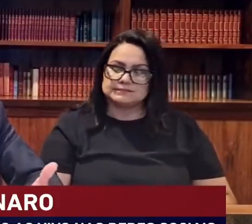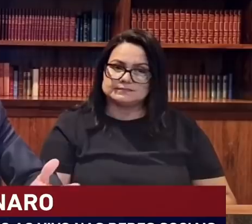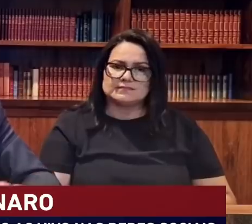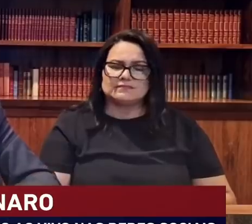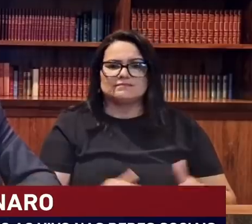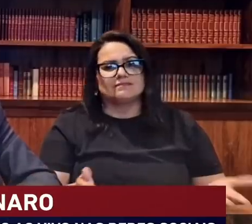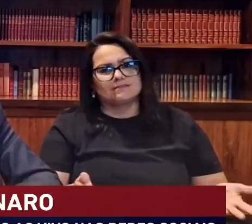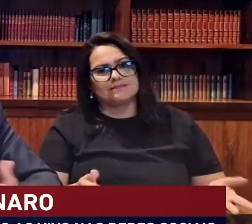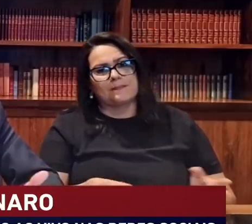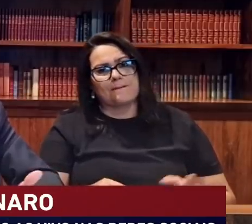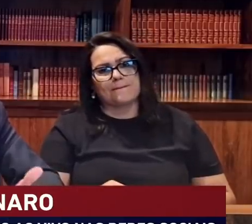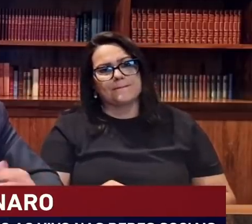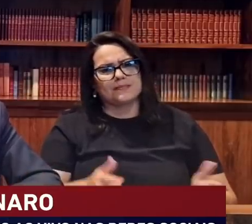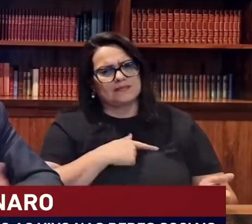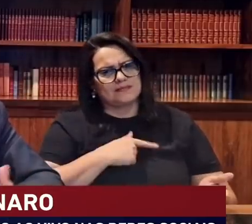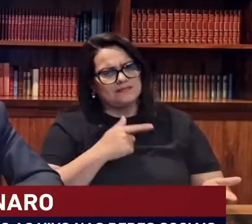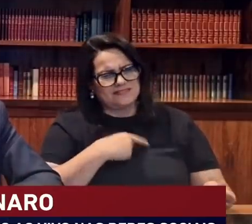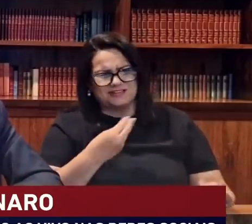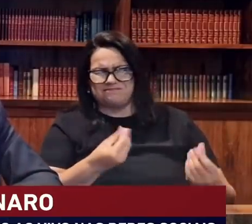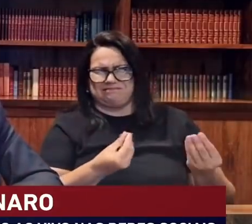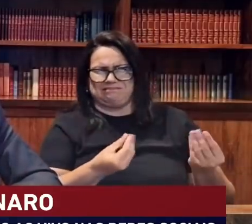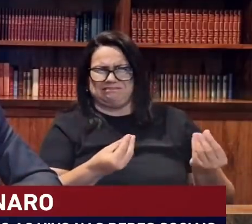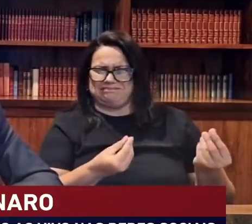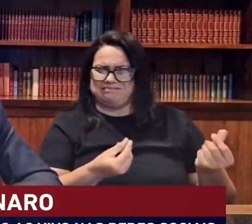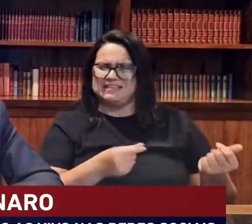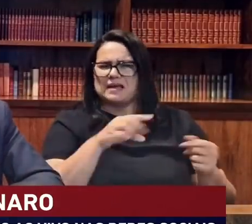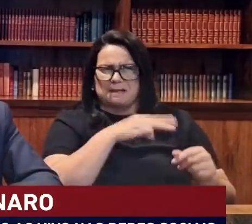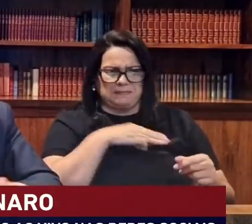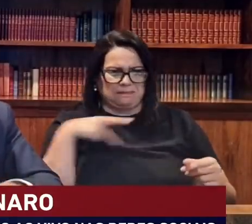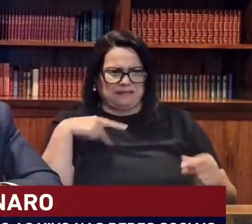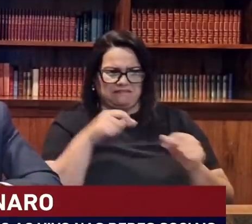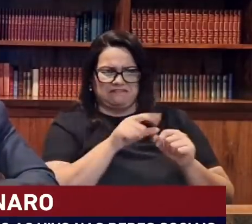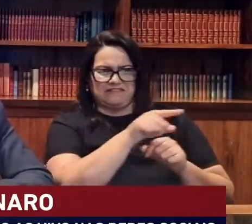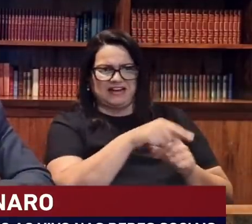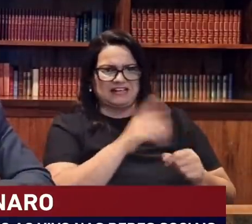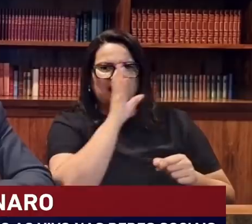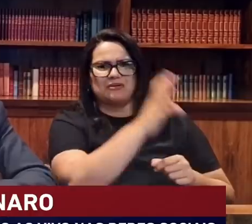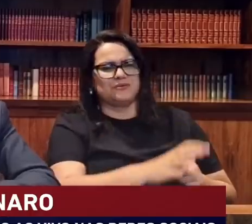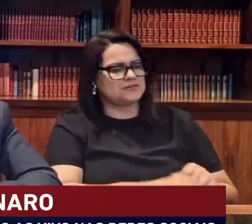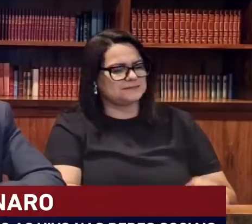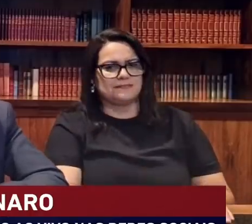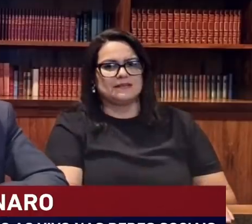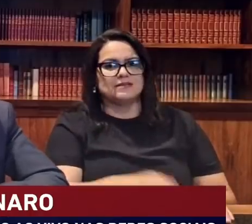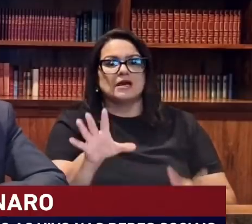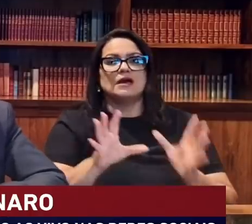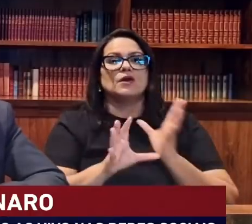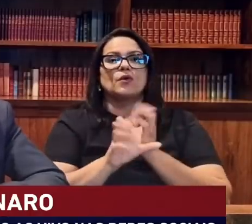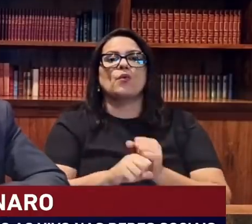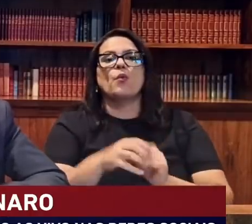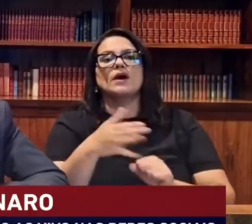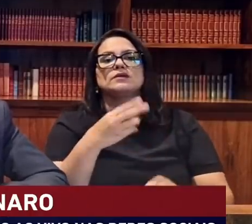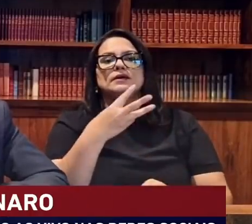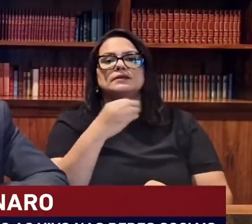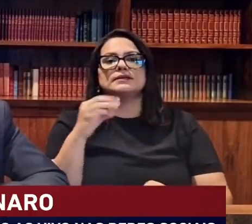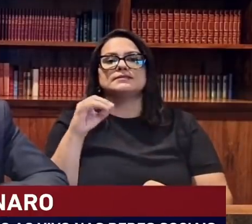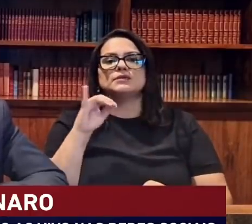Pega mal para o Ministério Público, pega mal para o Ministério Público fazer isso aqui, né? Já calculo até quanto que eu tenho que devolver,